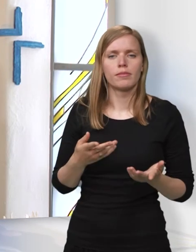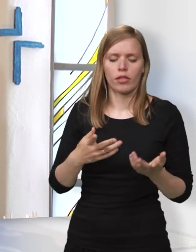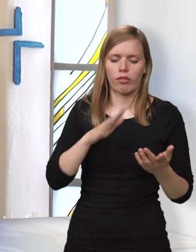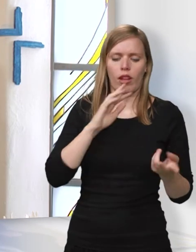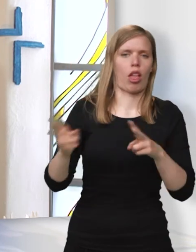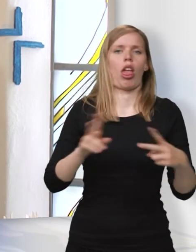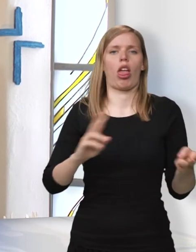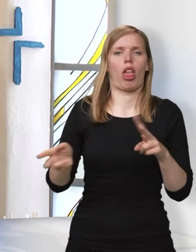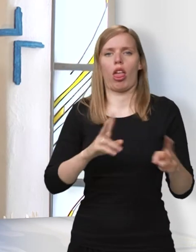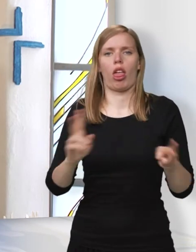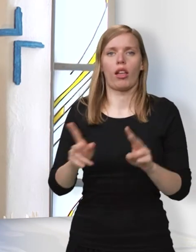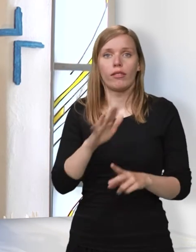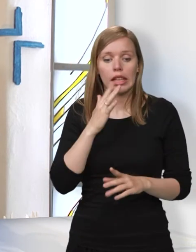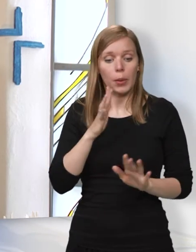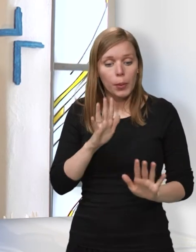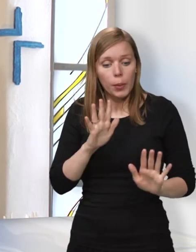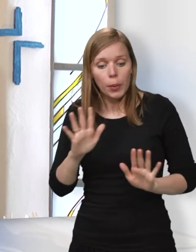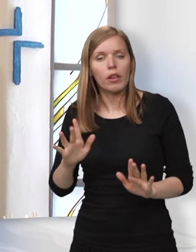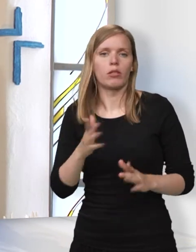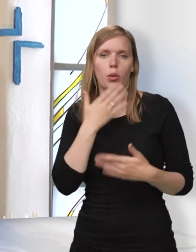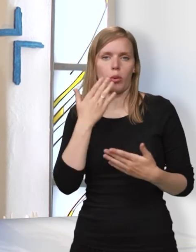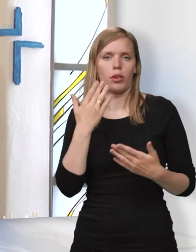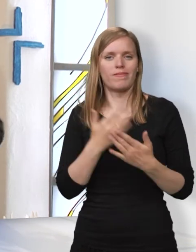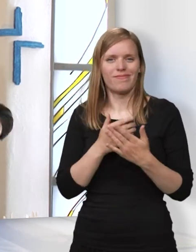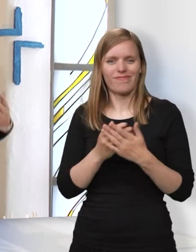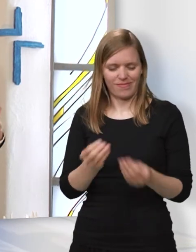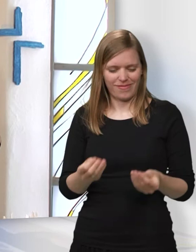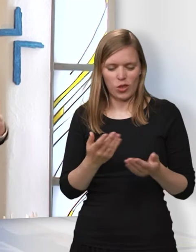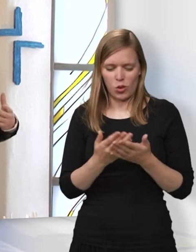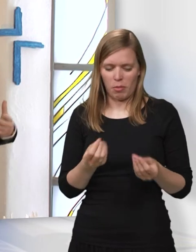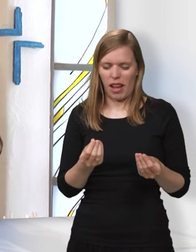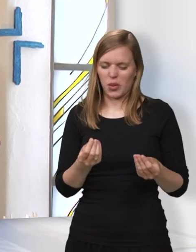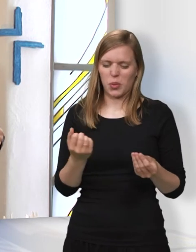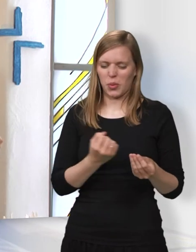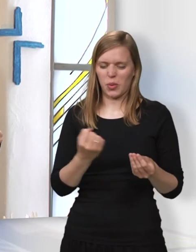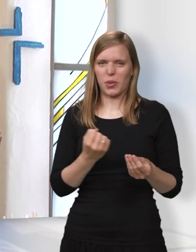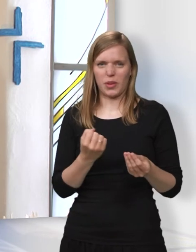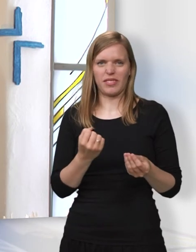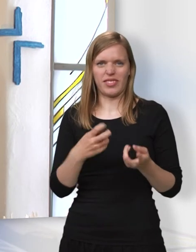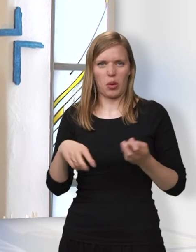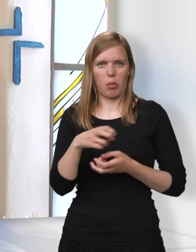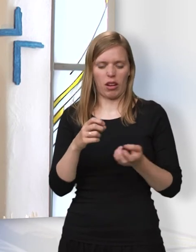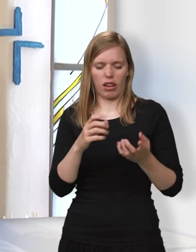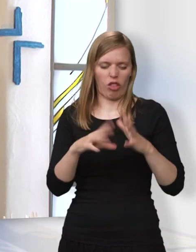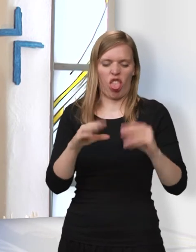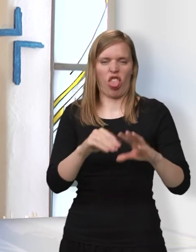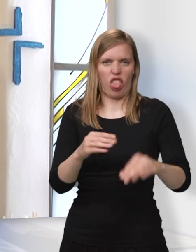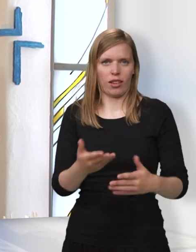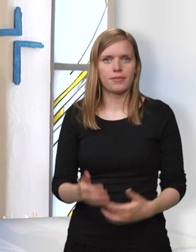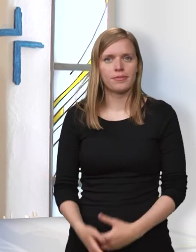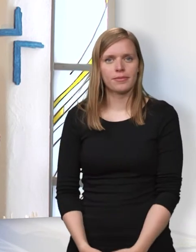so einem Ansichtsexemplar. Und man sieht es ihm an, dass es nicht respektvoll behandelt wurde.